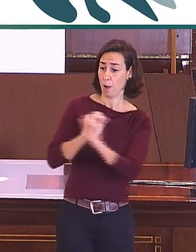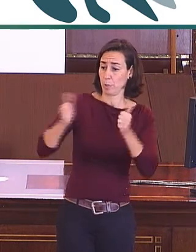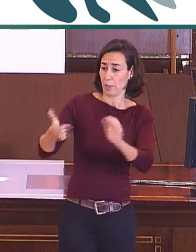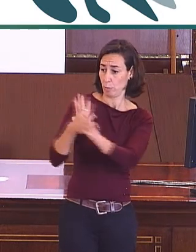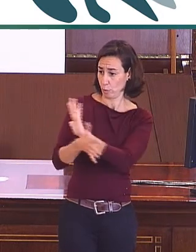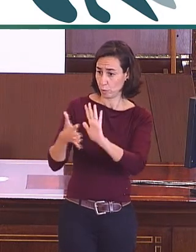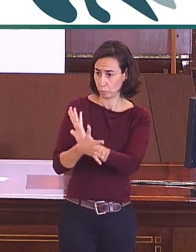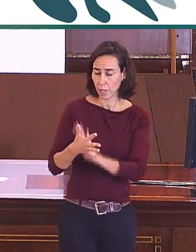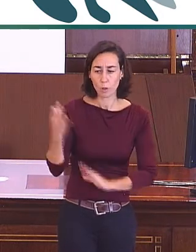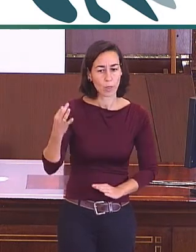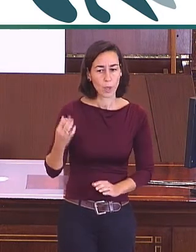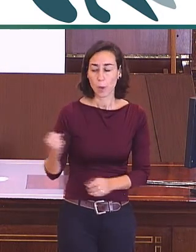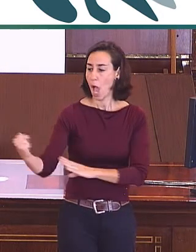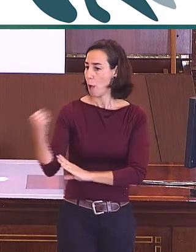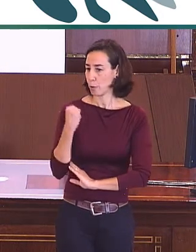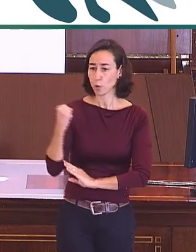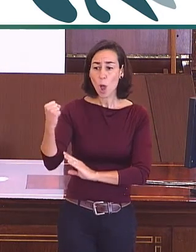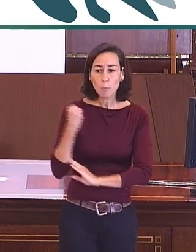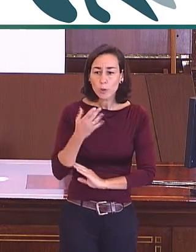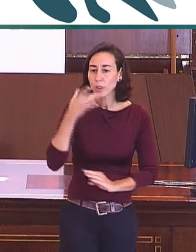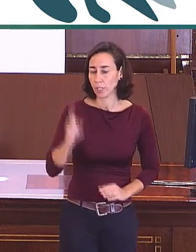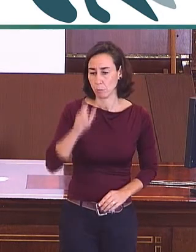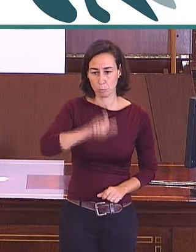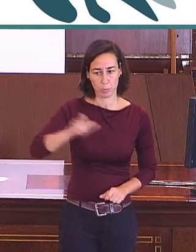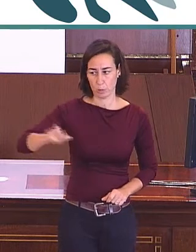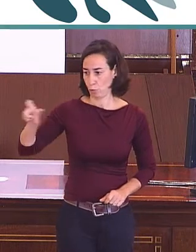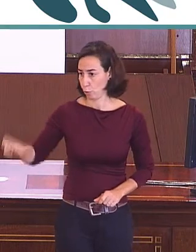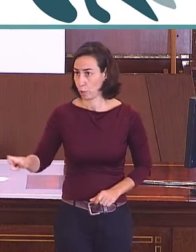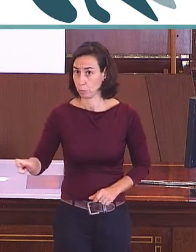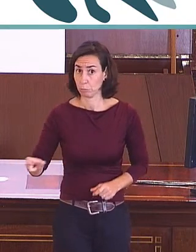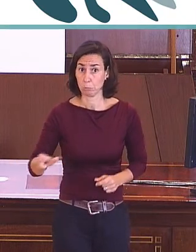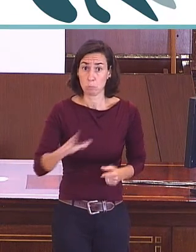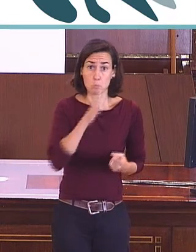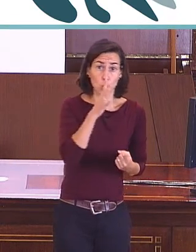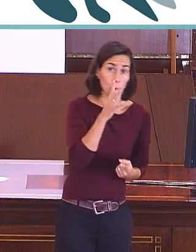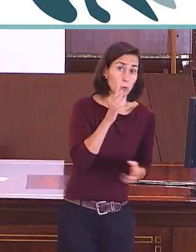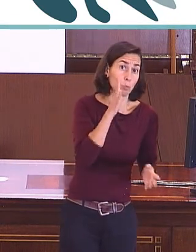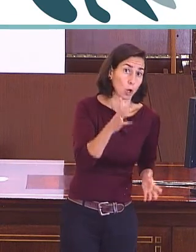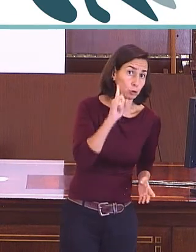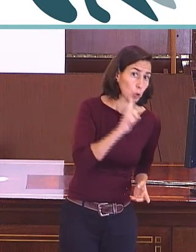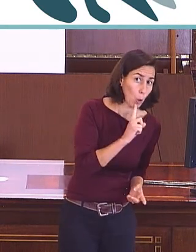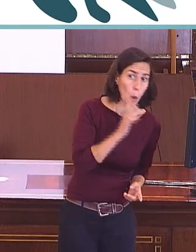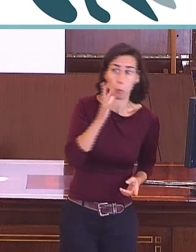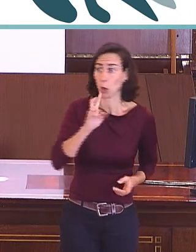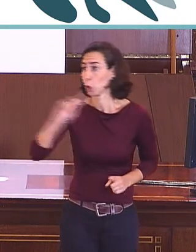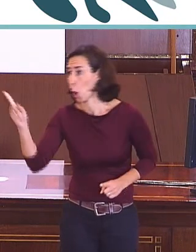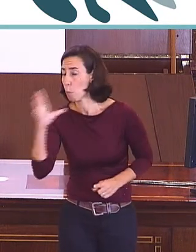en este caso de las personas que estáis interesadas por unos motivos o por otros en la lengua de signos y en trabajar